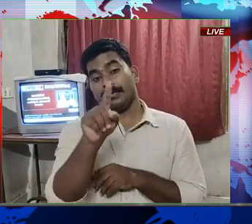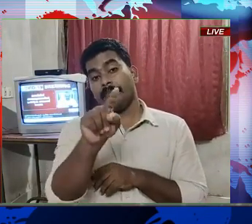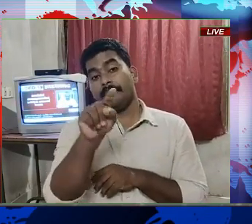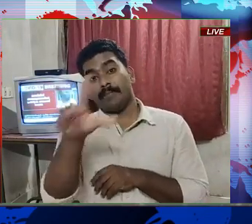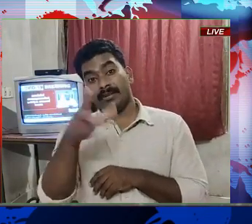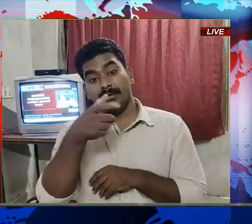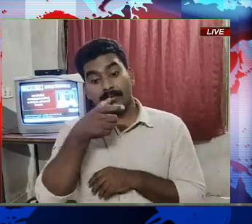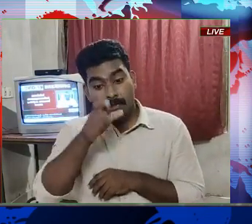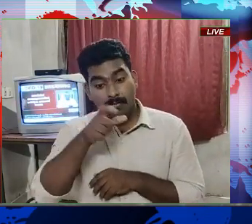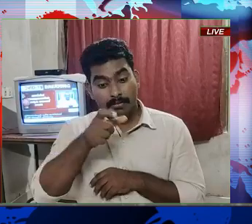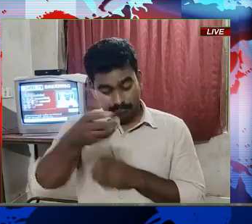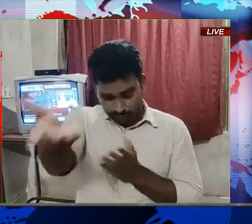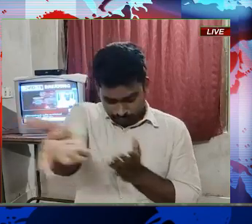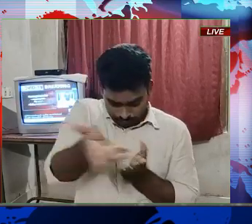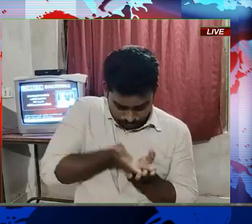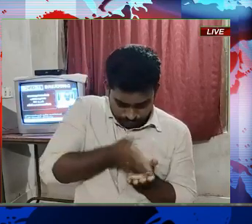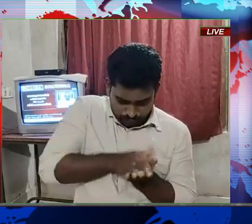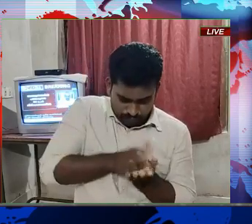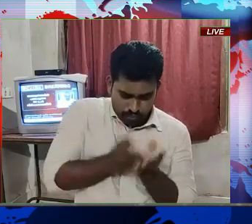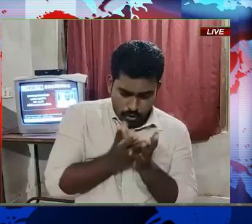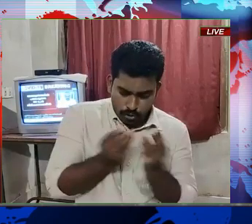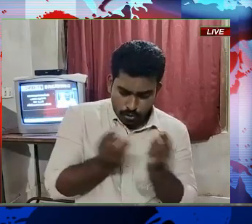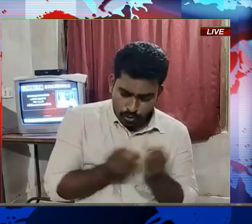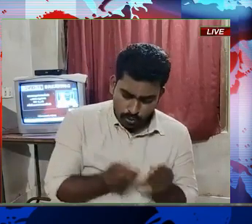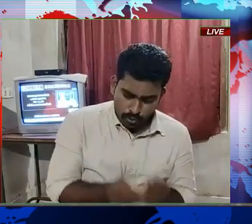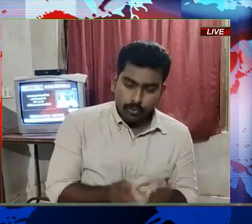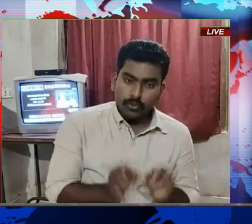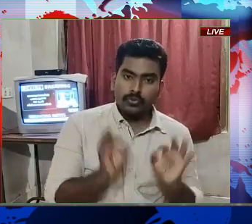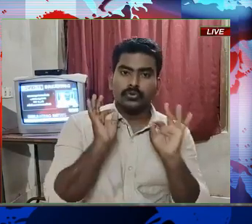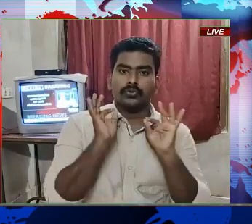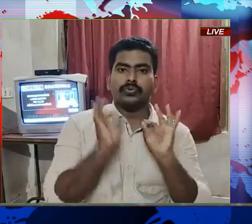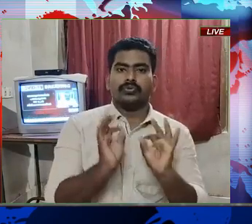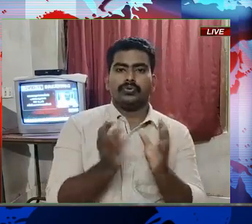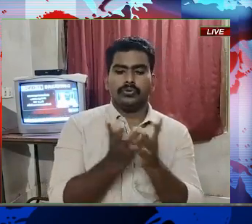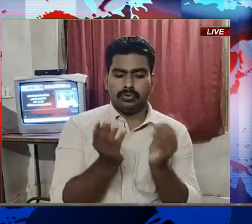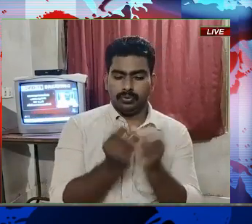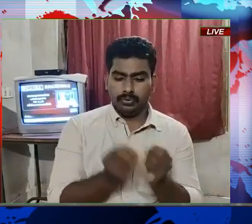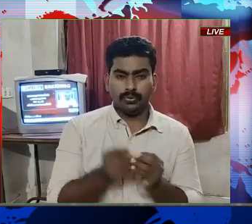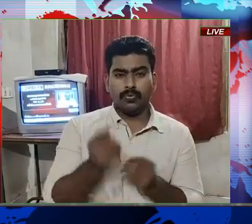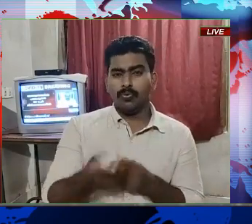മാധ്യമങ്ങൾ പ്രസിദ്ധീകരിച്ചിട്ടുമുണ്ട്. ഈ ഘട്ടത്തിൽ